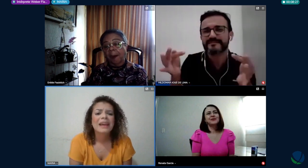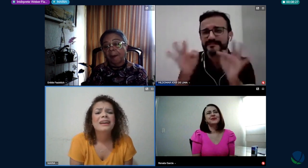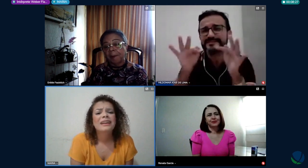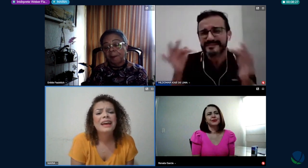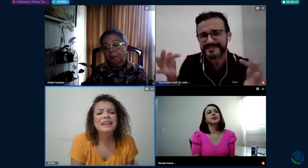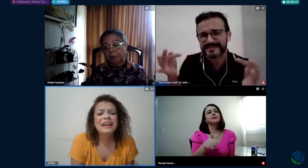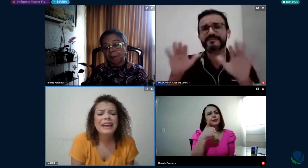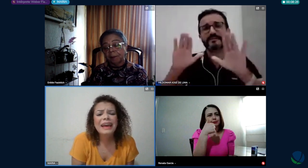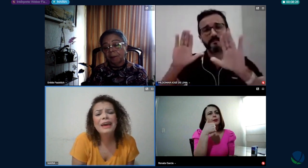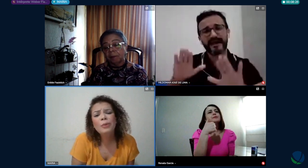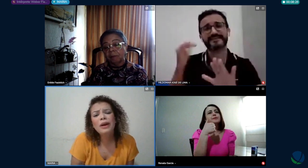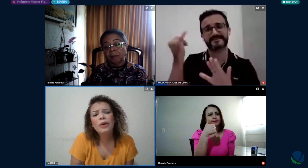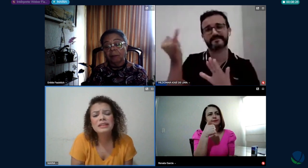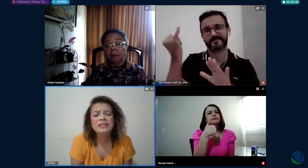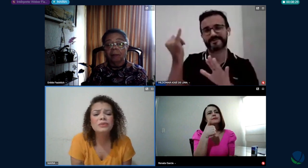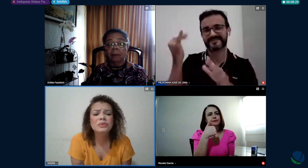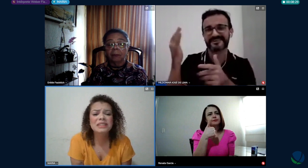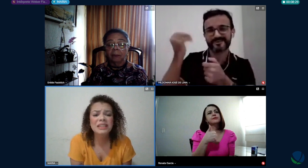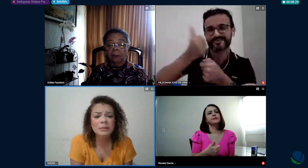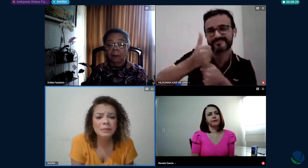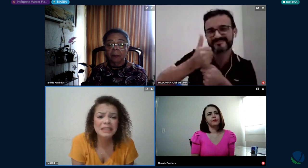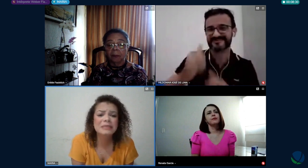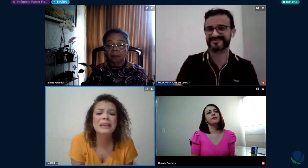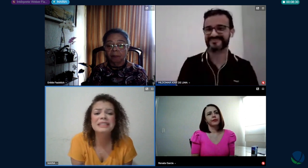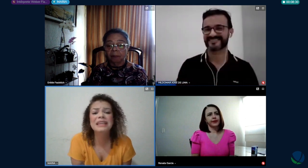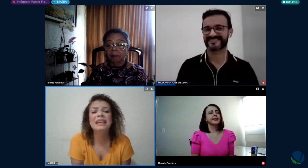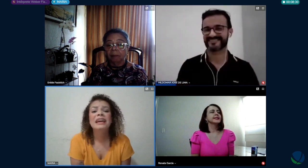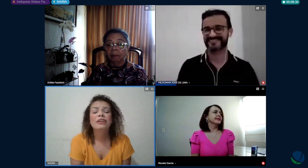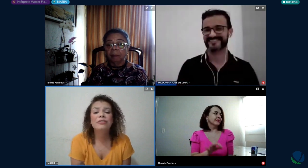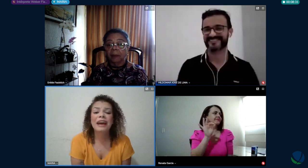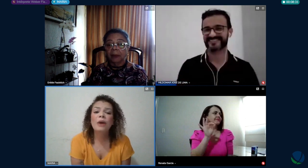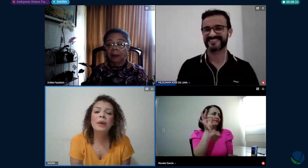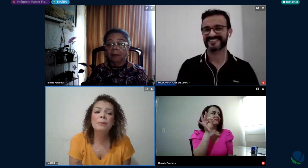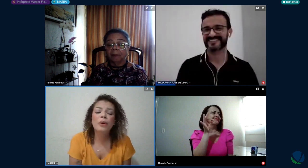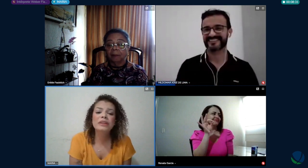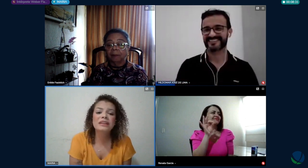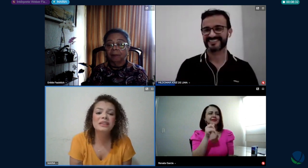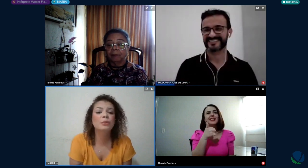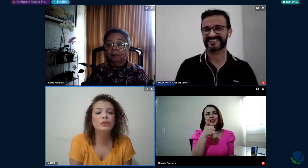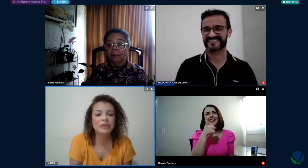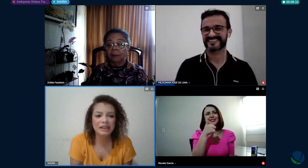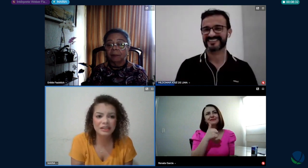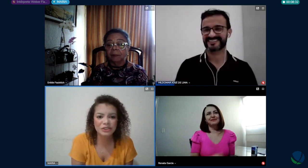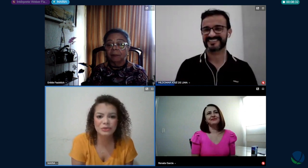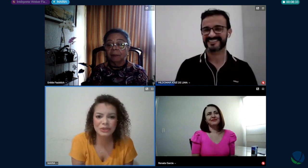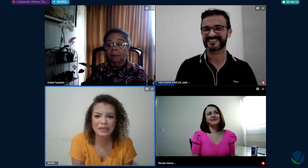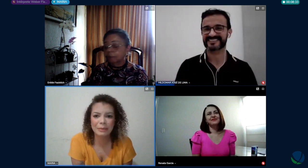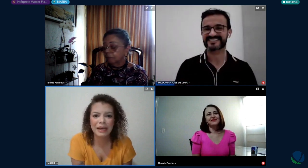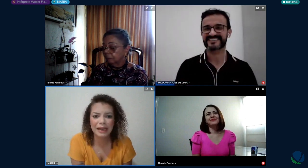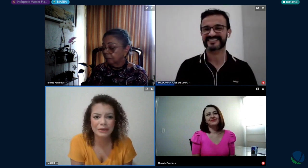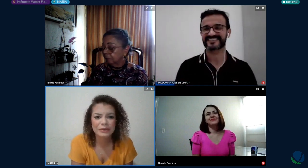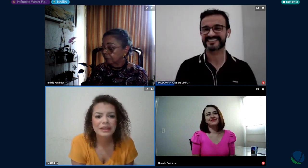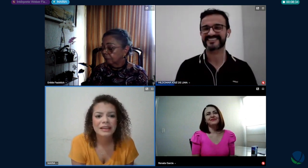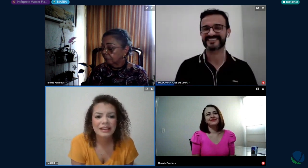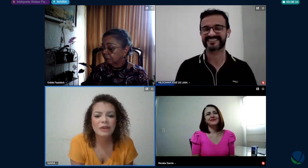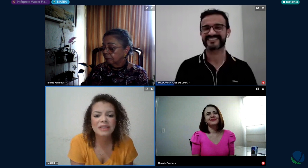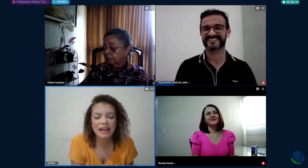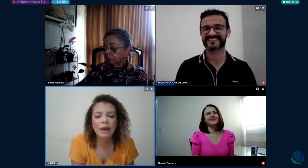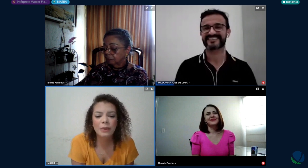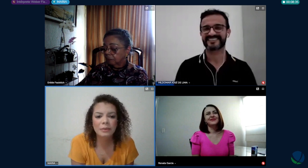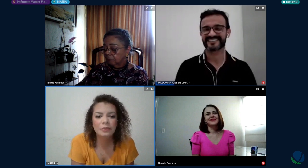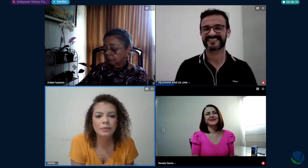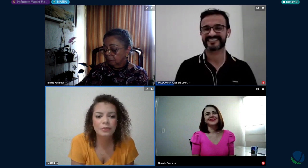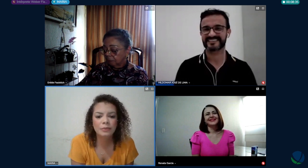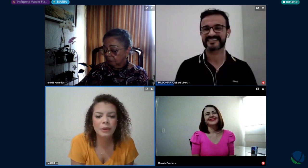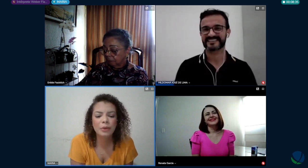obrigado. É uma correção simples, mas que fará uma importância muito grande no seu trabalho.